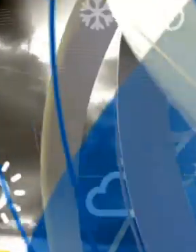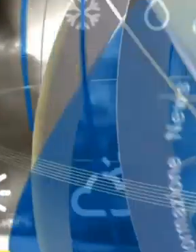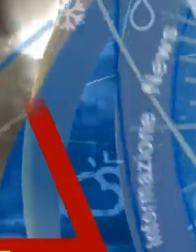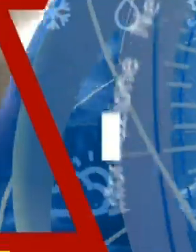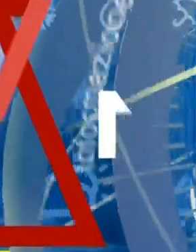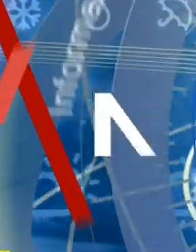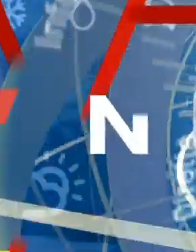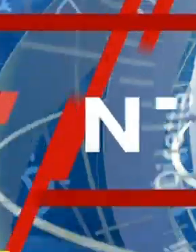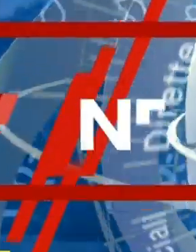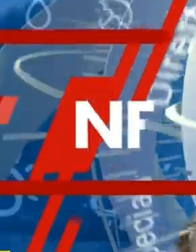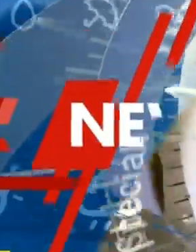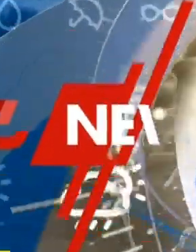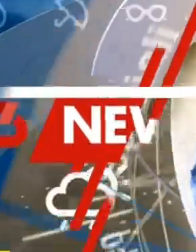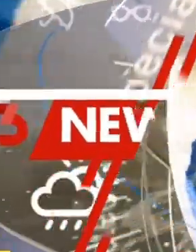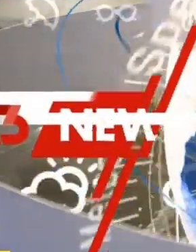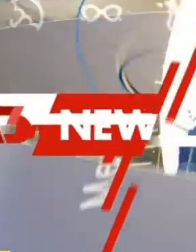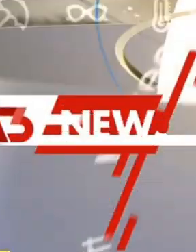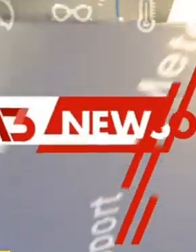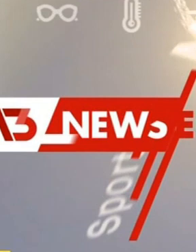Ok, adesso andiamo.